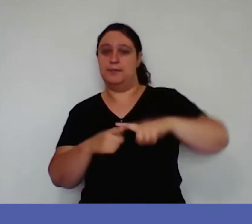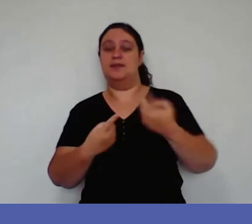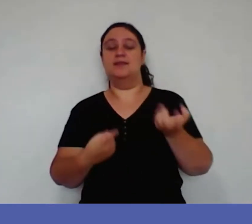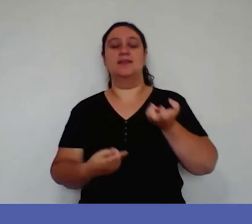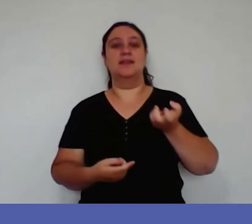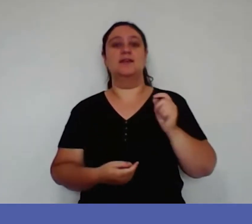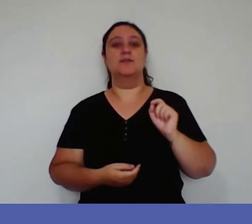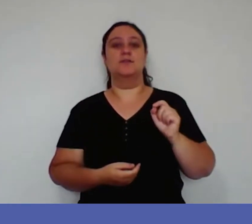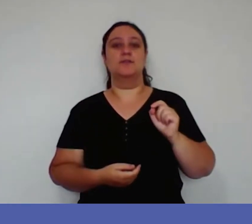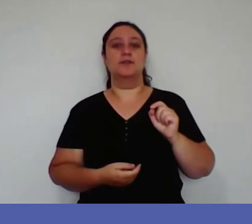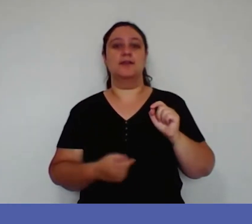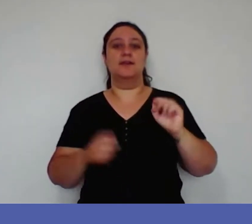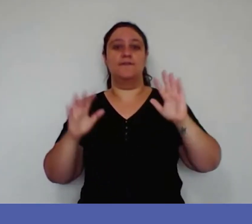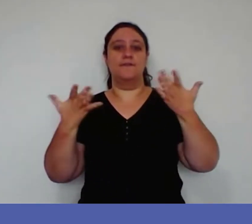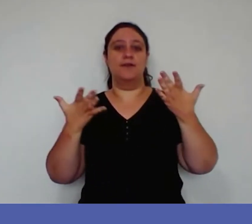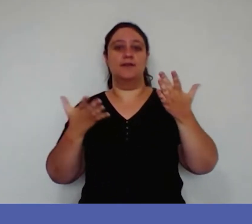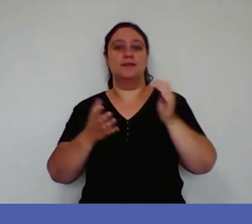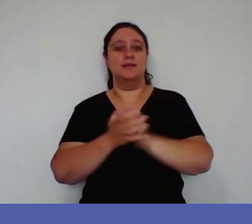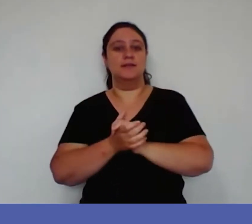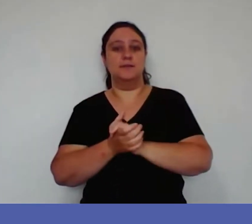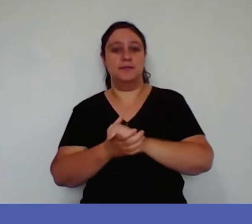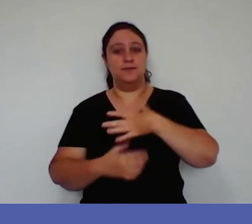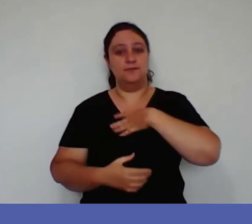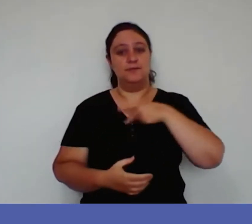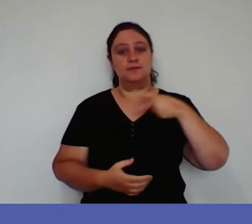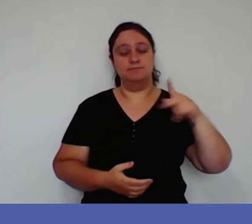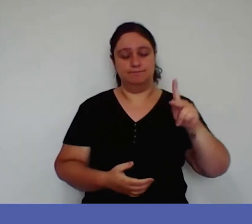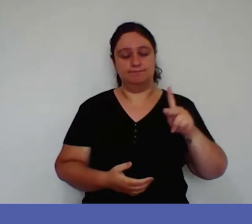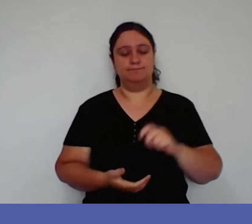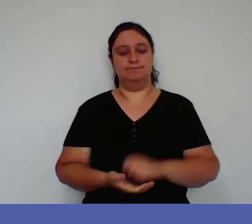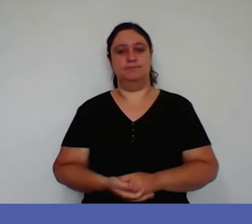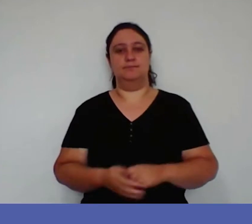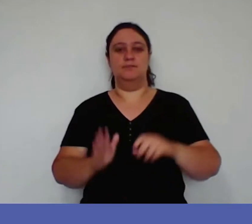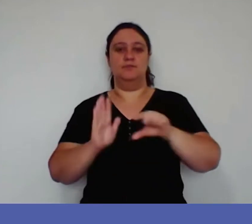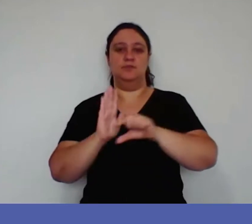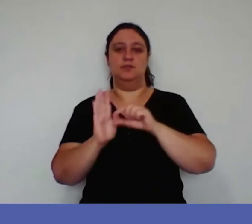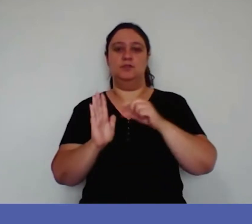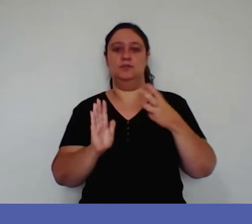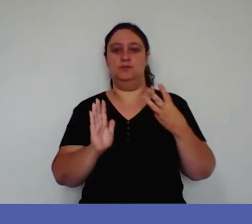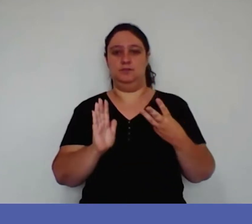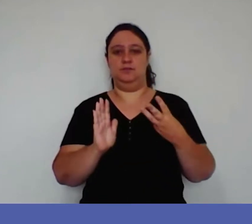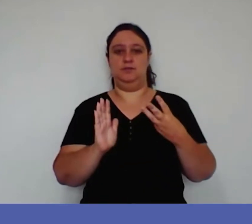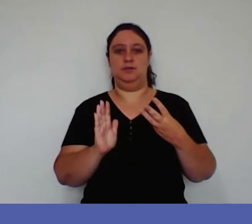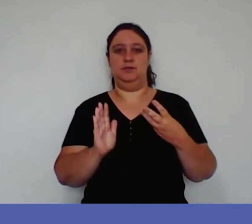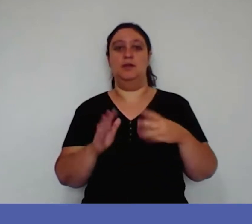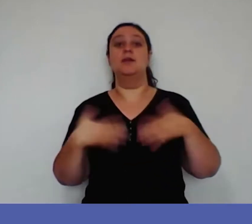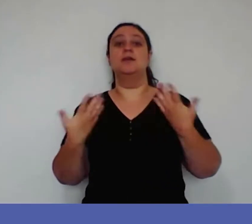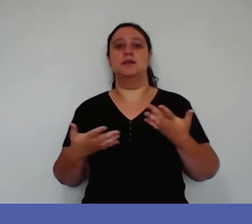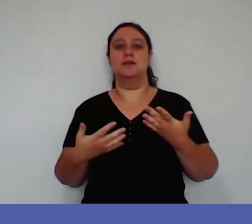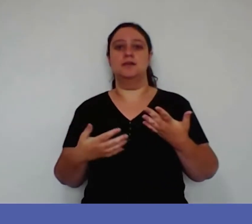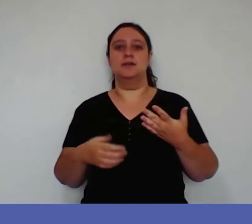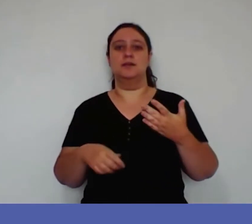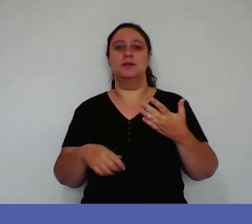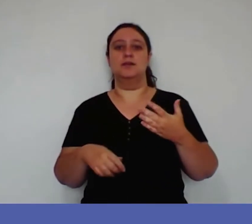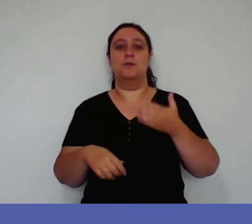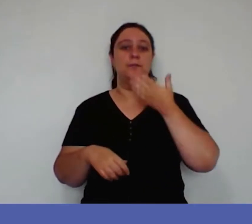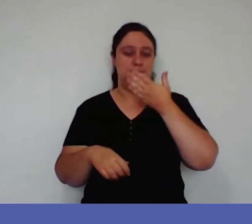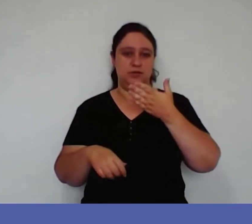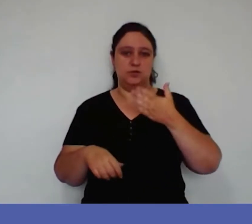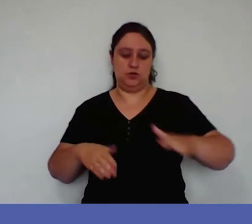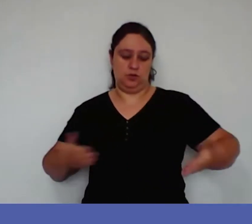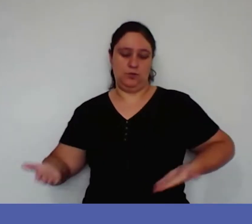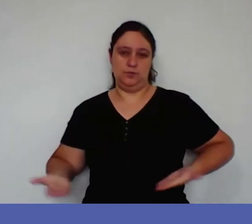seu filho. Aí, versículo 3: então enviou a seus servos a chamar os convidados para as